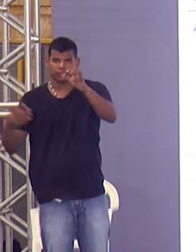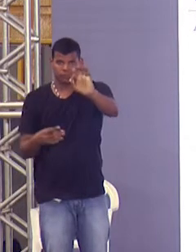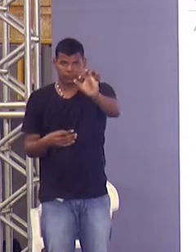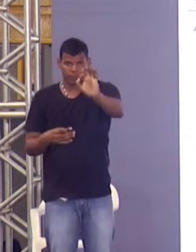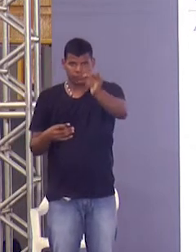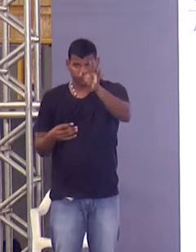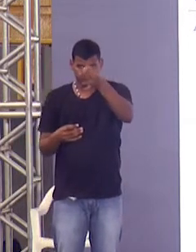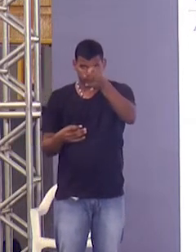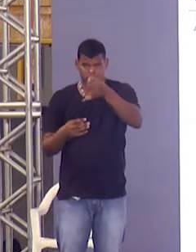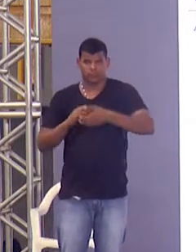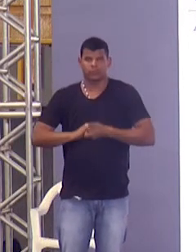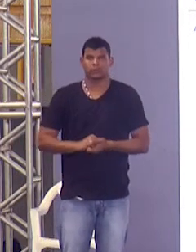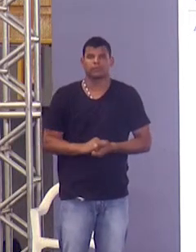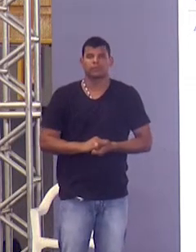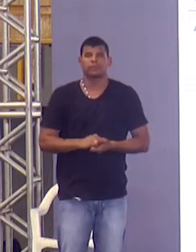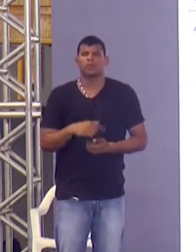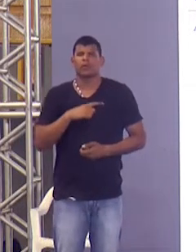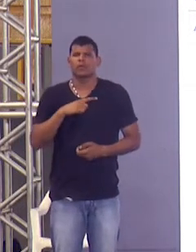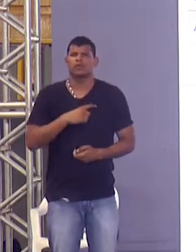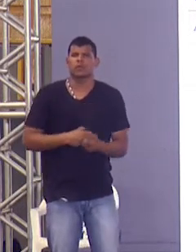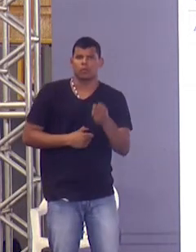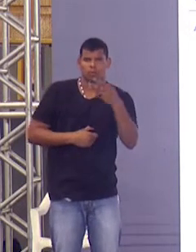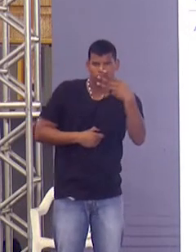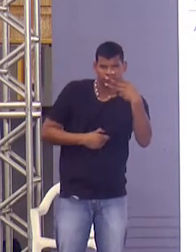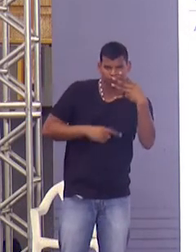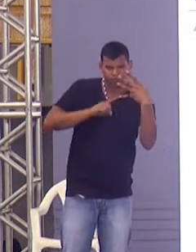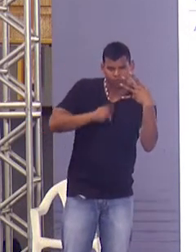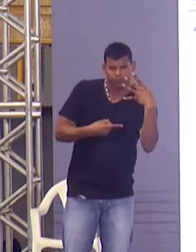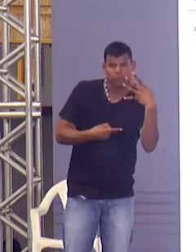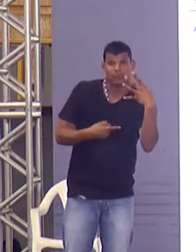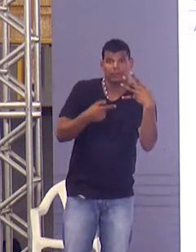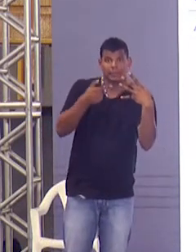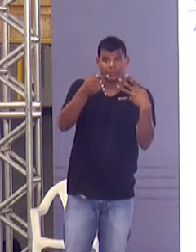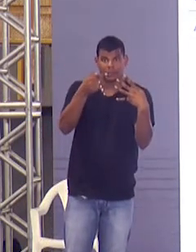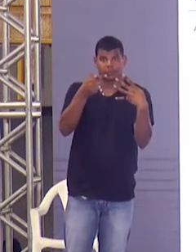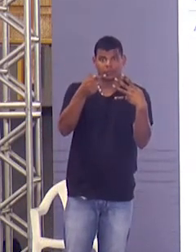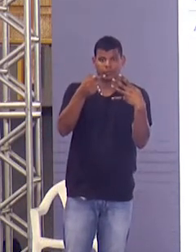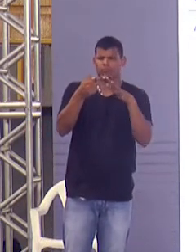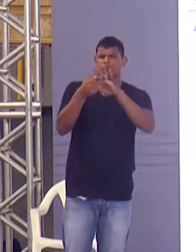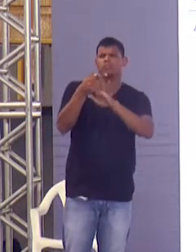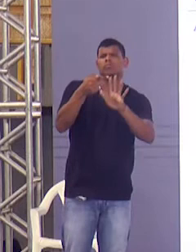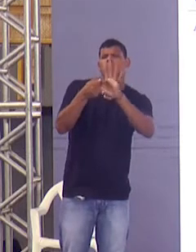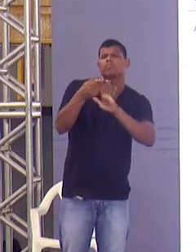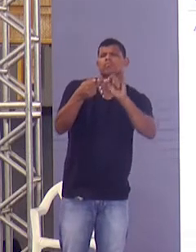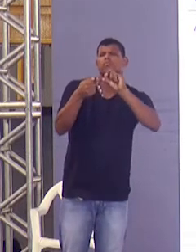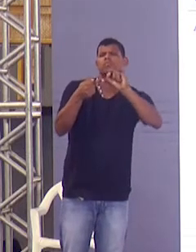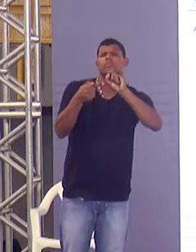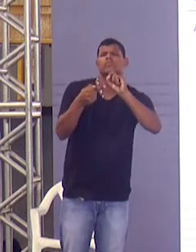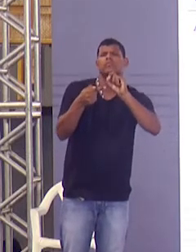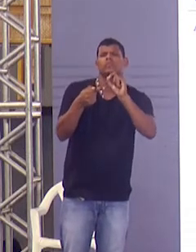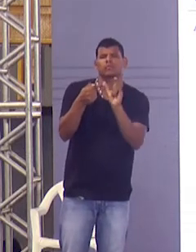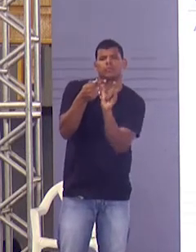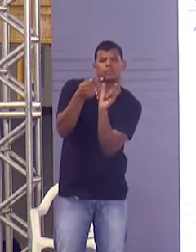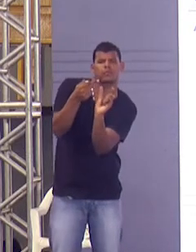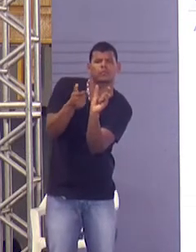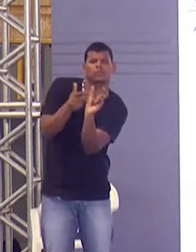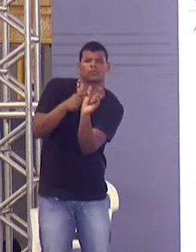4, apareceu o número 7. Esse 7, ele é chamado de